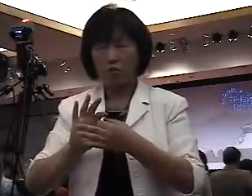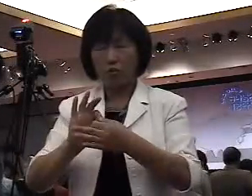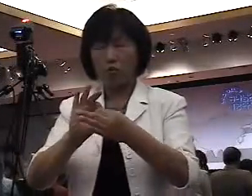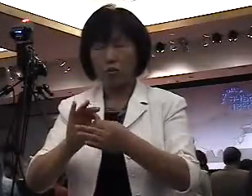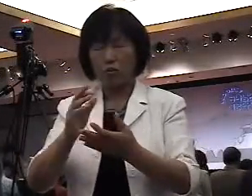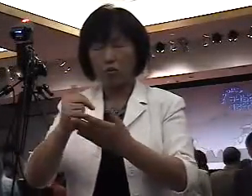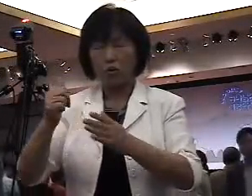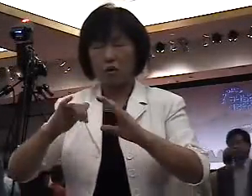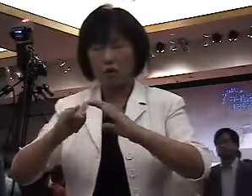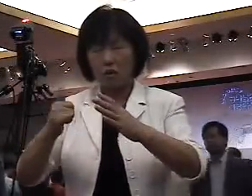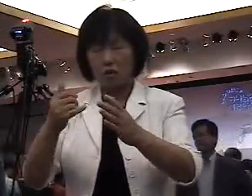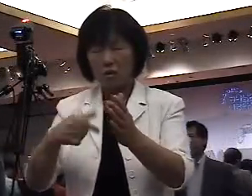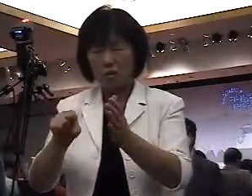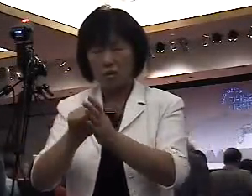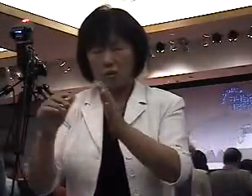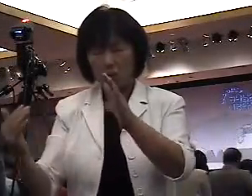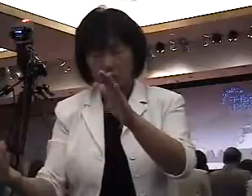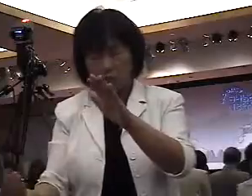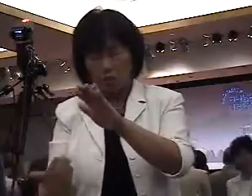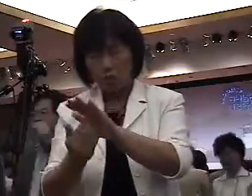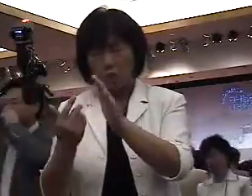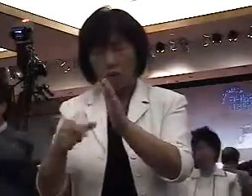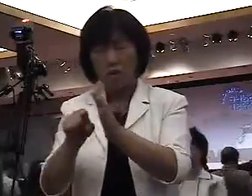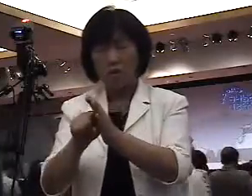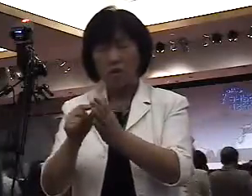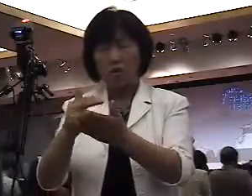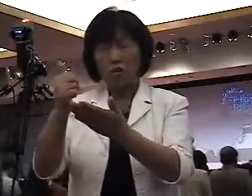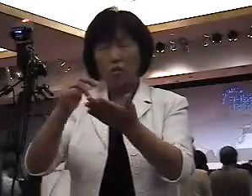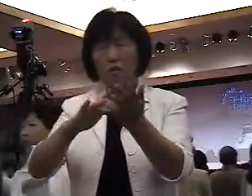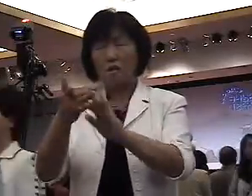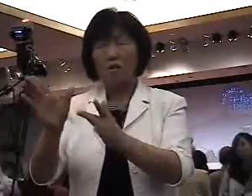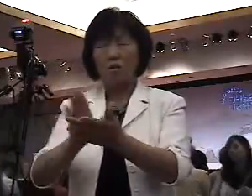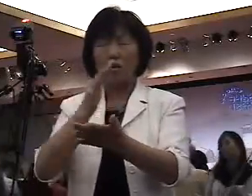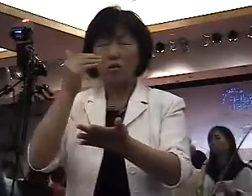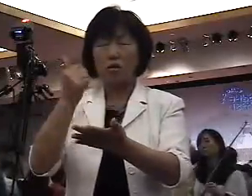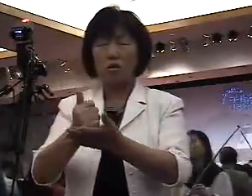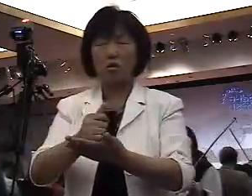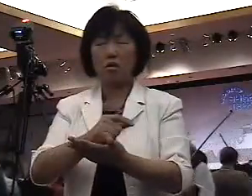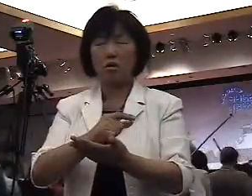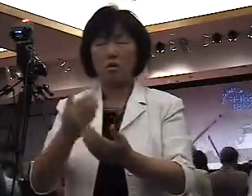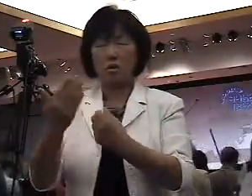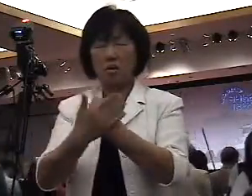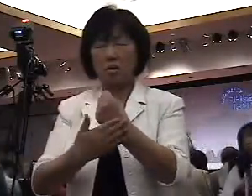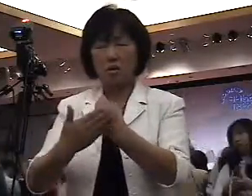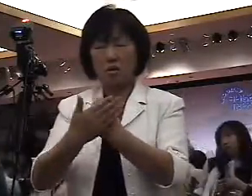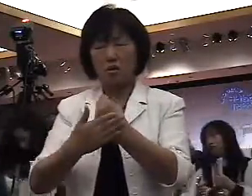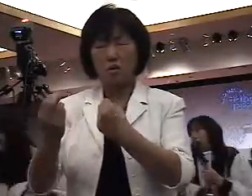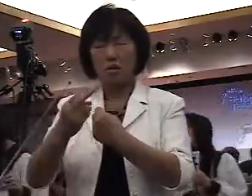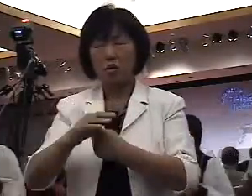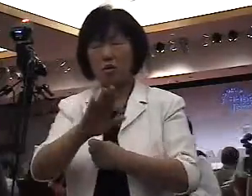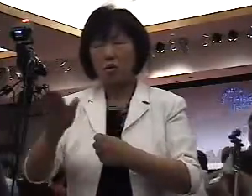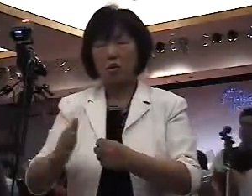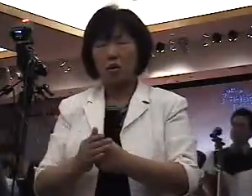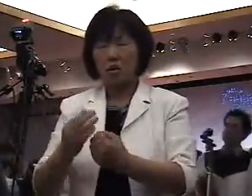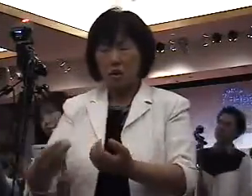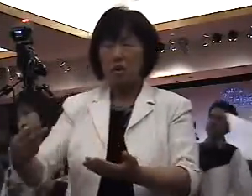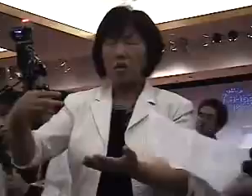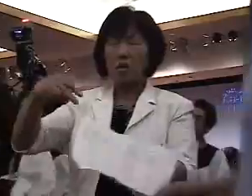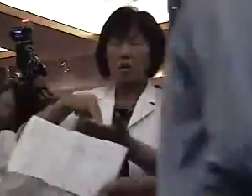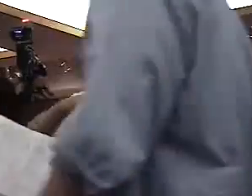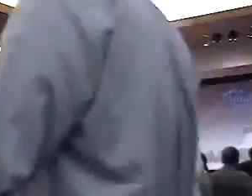땅에 주의 나라를 이루시기 원하시는 우리 주 예수 그리스도의 은혜와 우리를